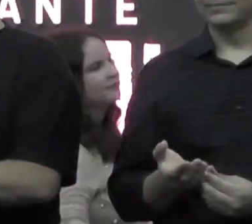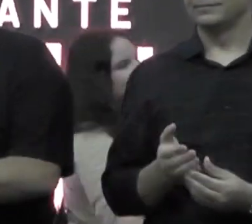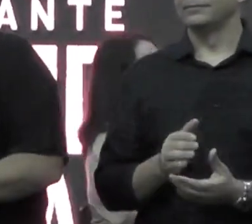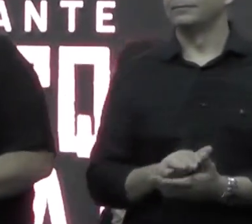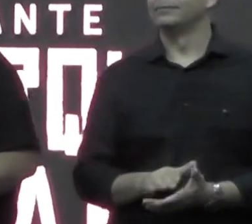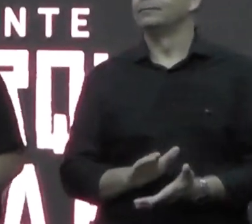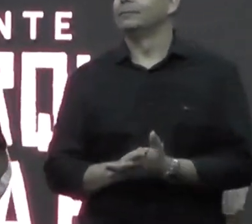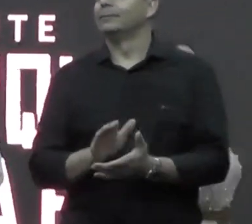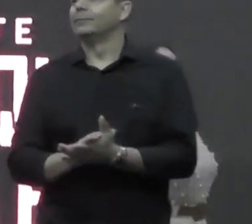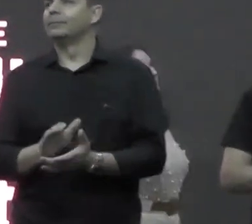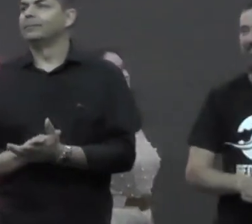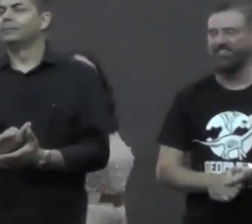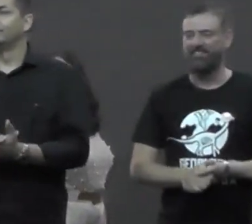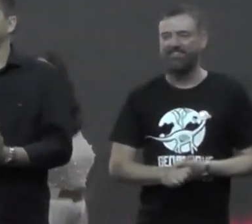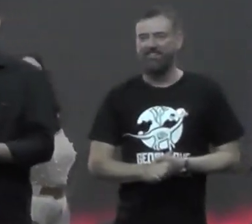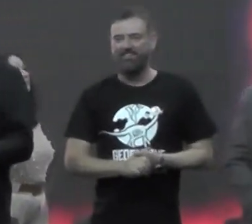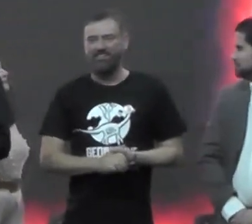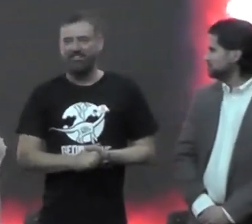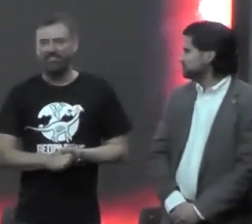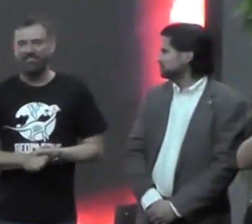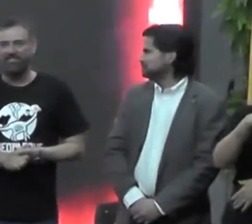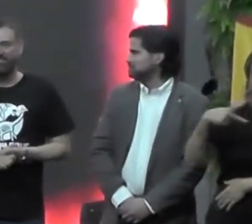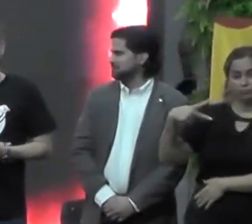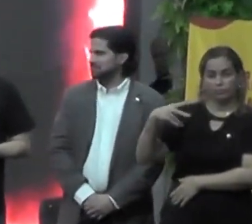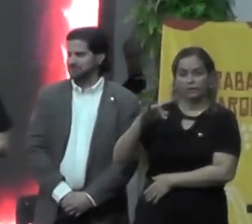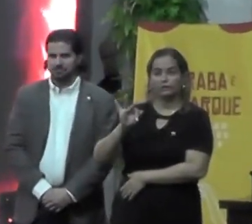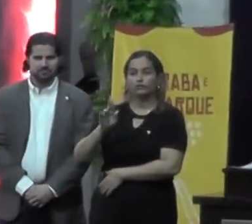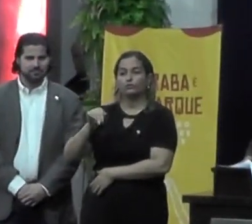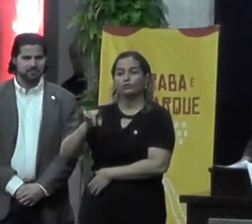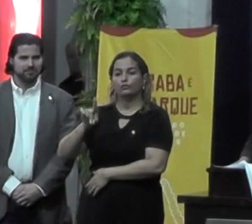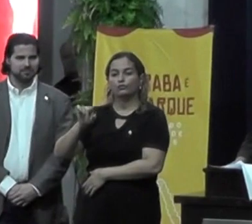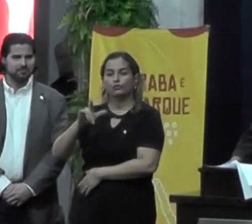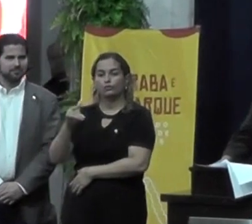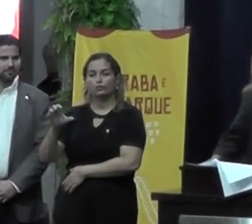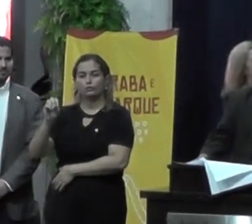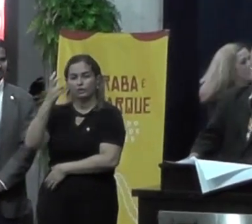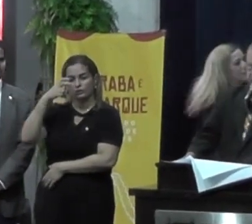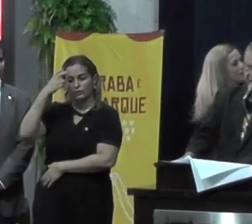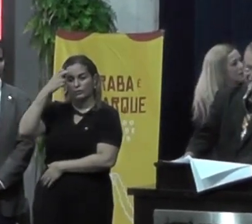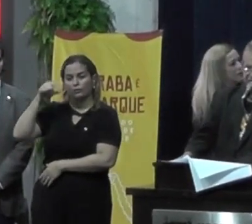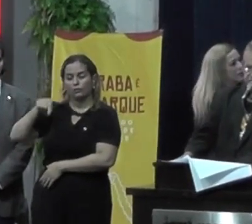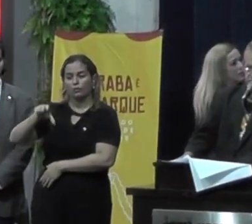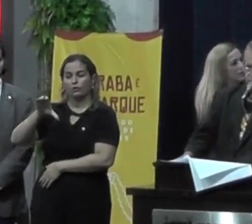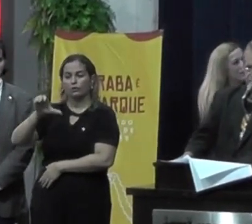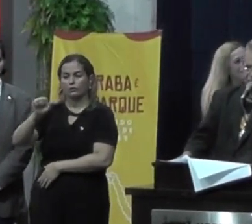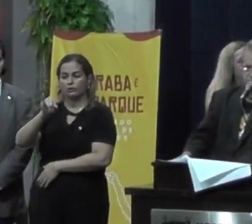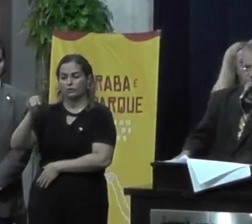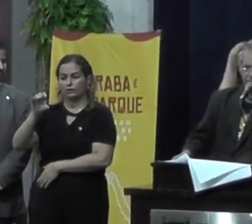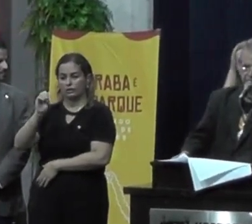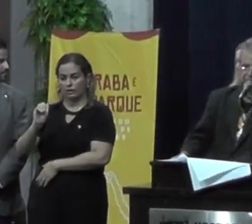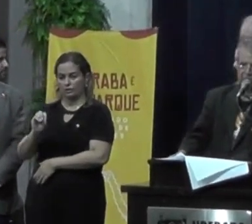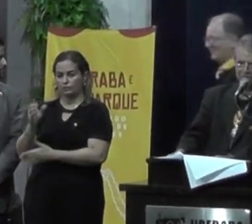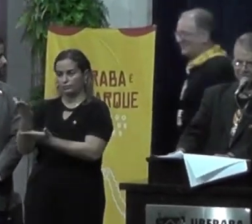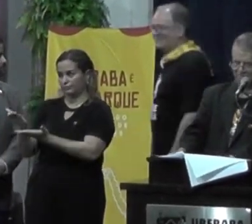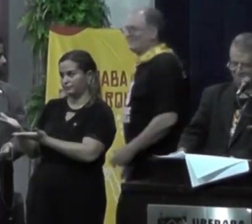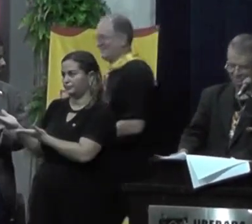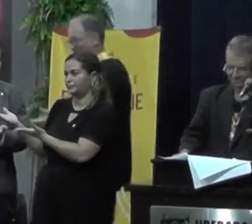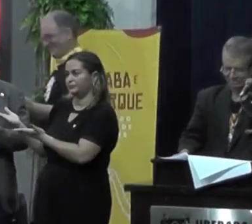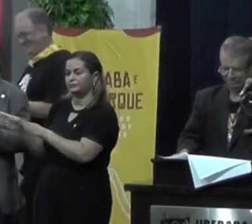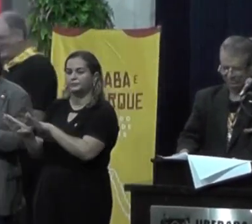Convidamos à frente o presidente da Fundação Cultural de Uberaba, senhor Cássio Facuri.